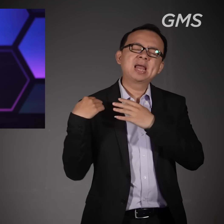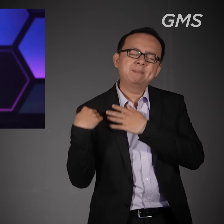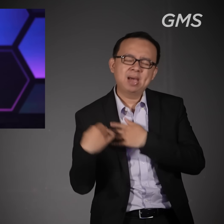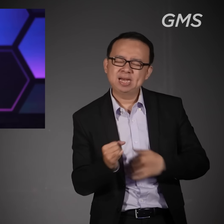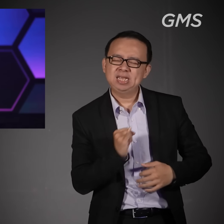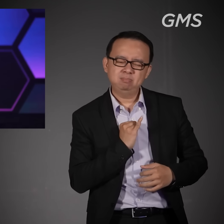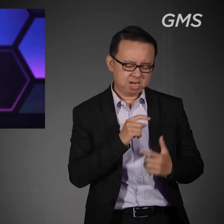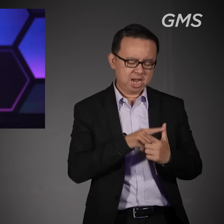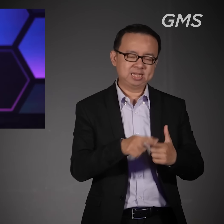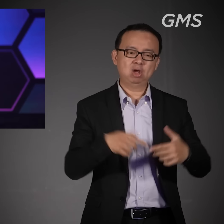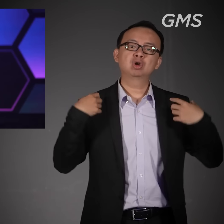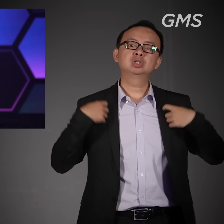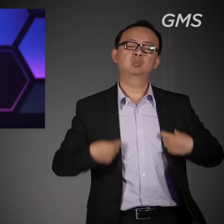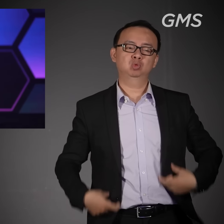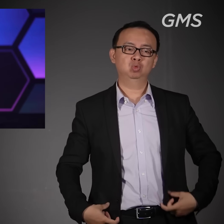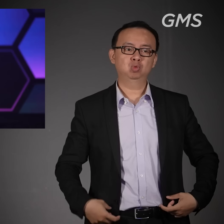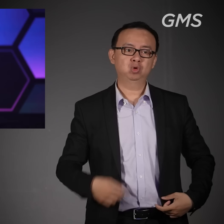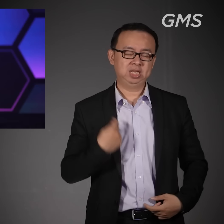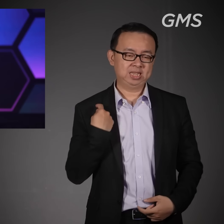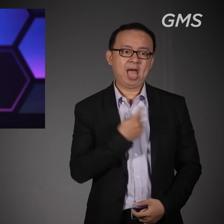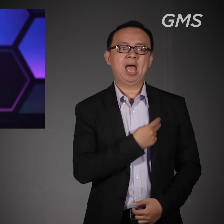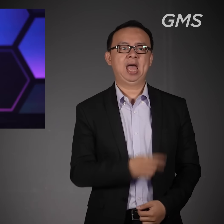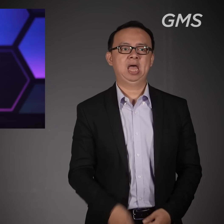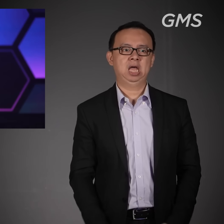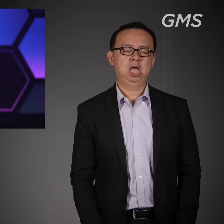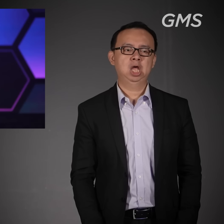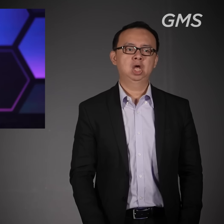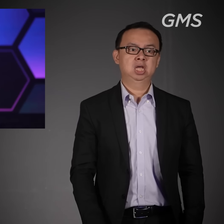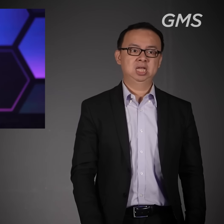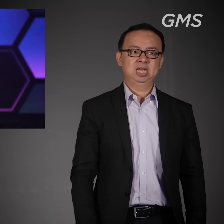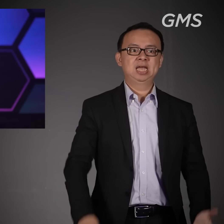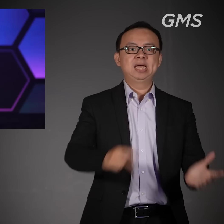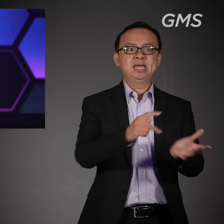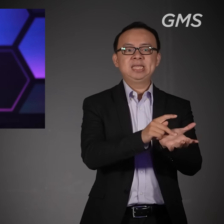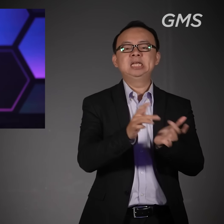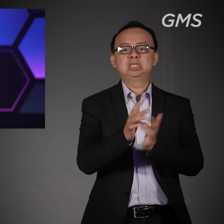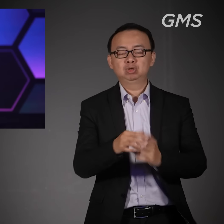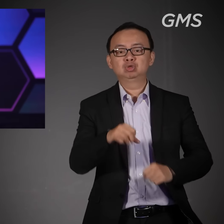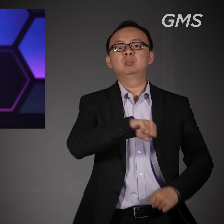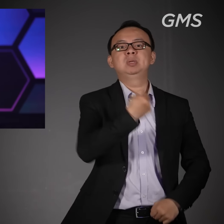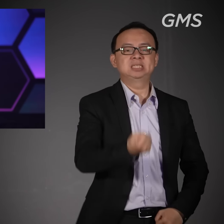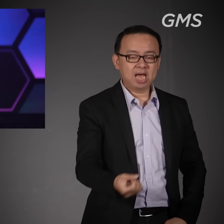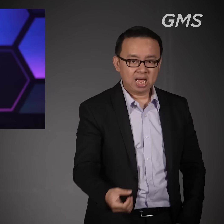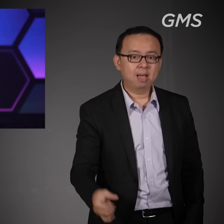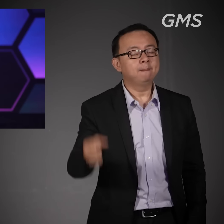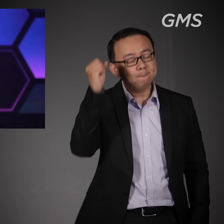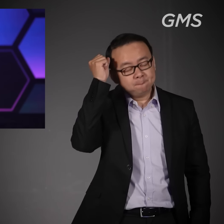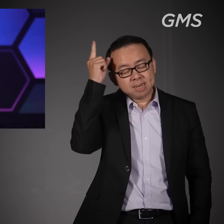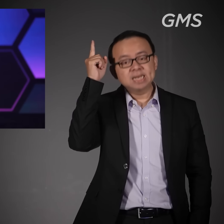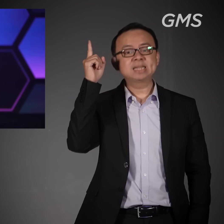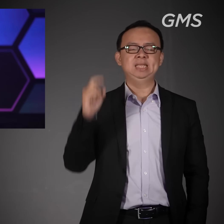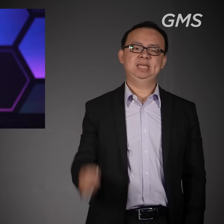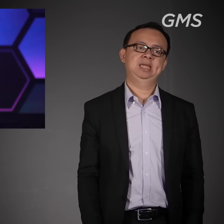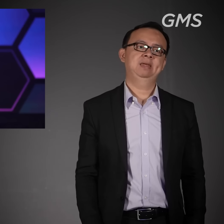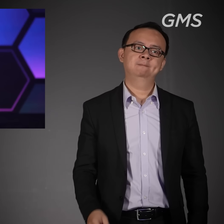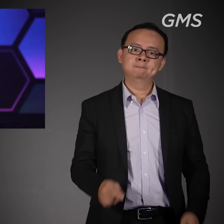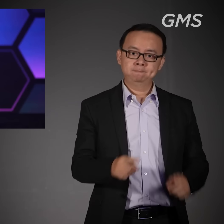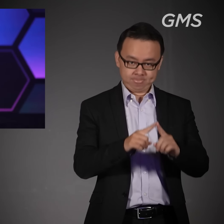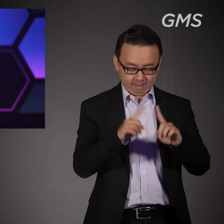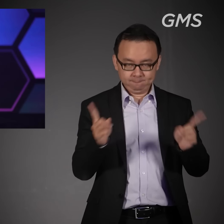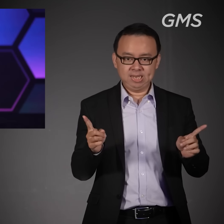jasmani kita, ketidaksiapan kita. Yesus bisa mengerti. Tapi